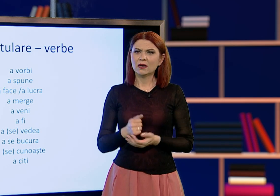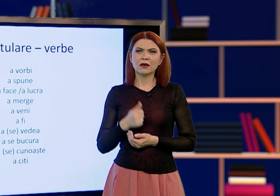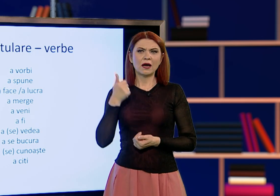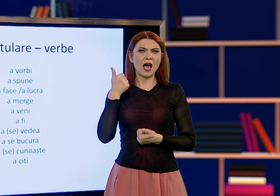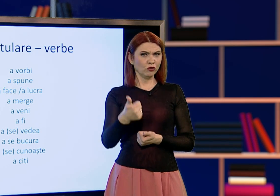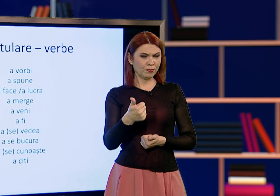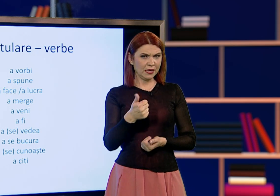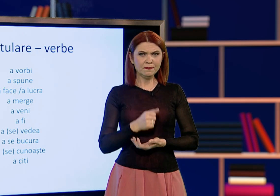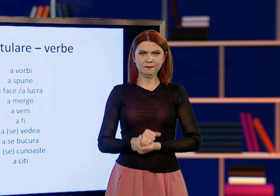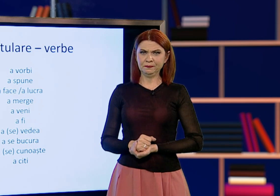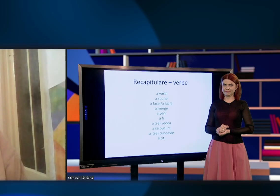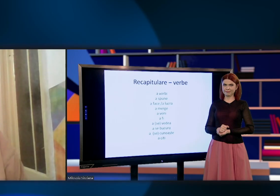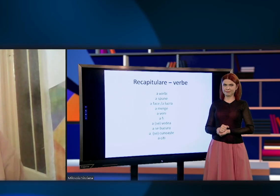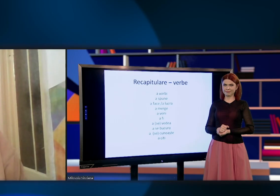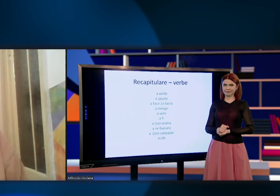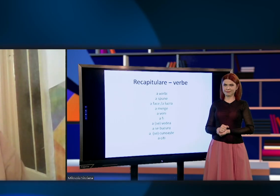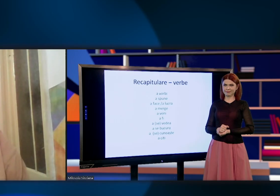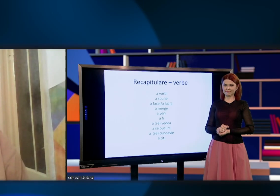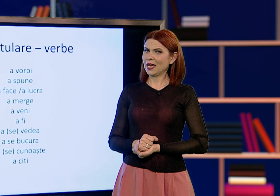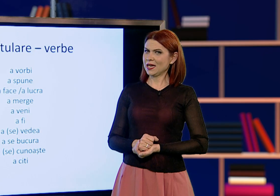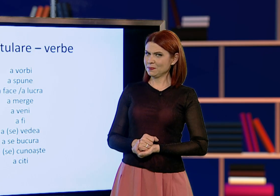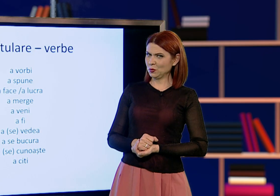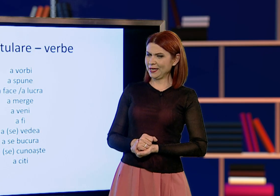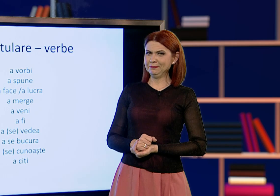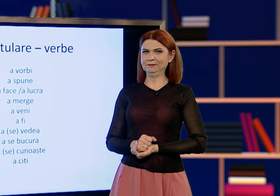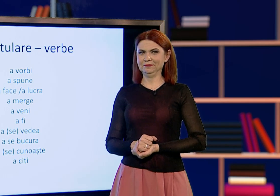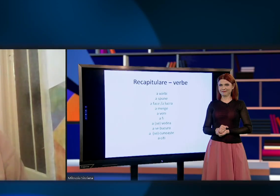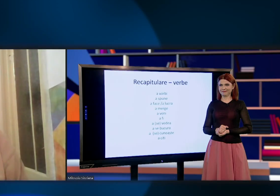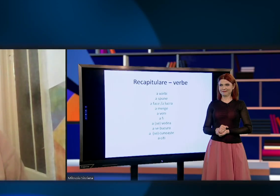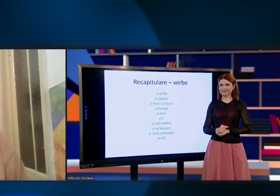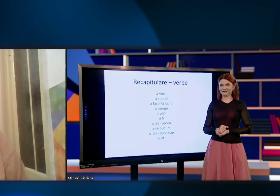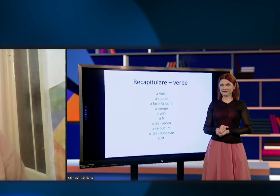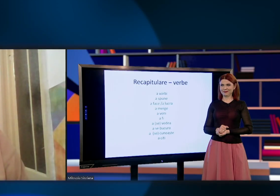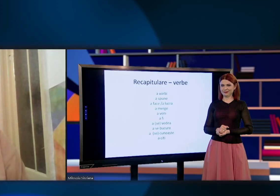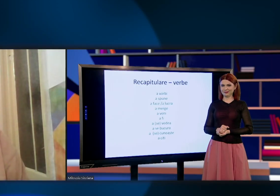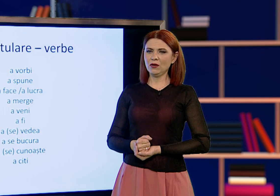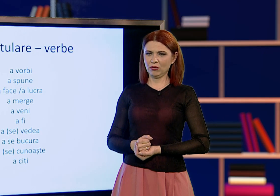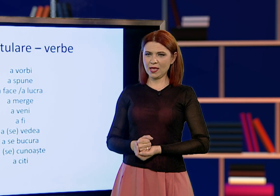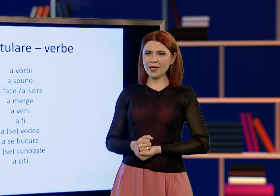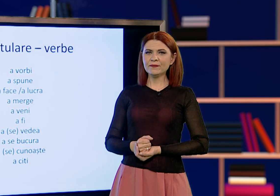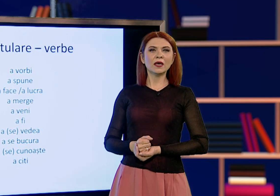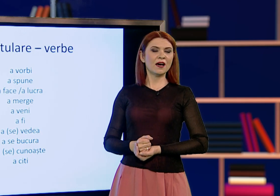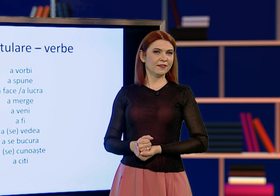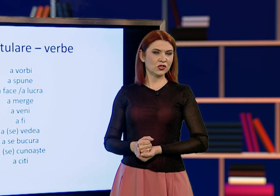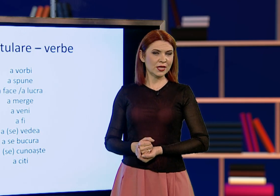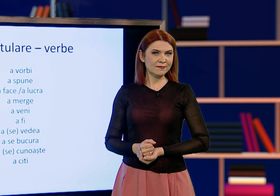a vorbi a vorbi a spune a Spune Ok a face